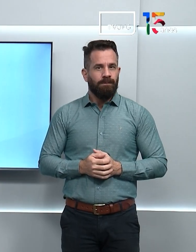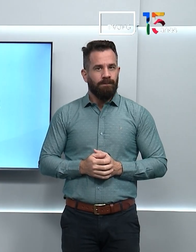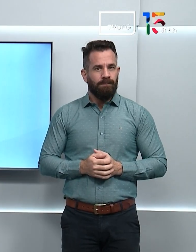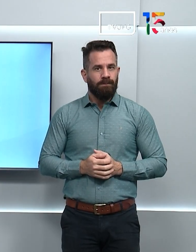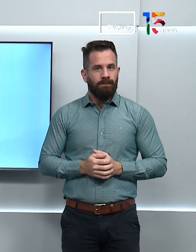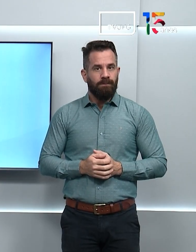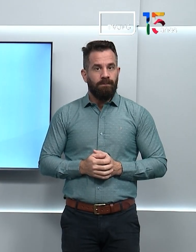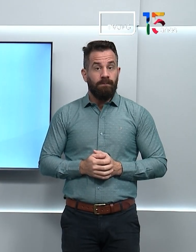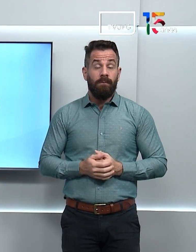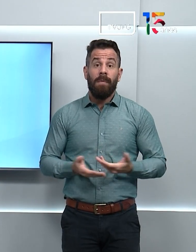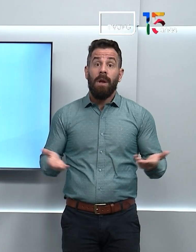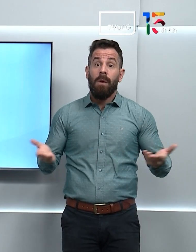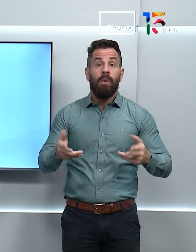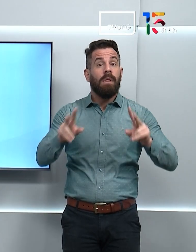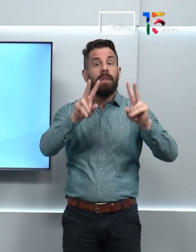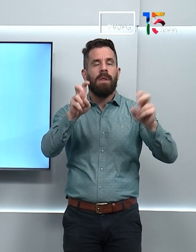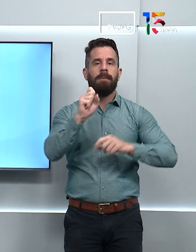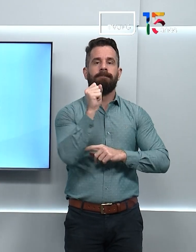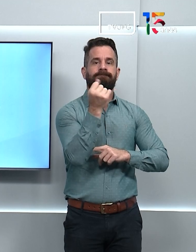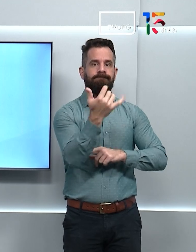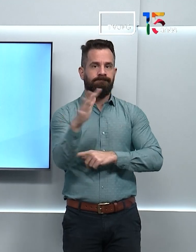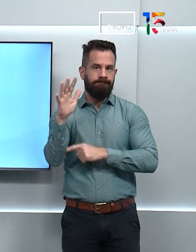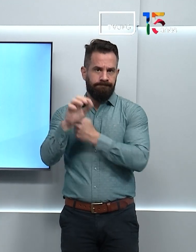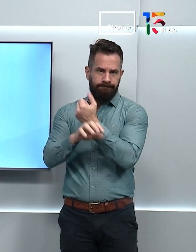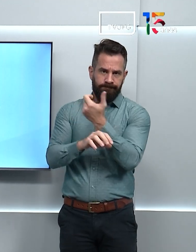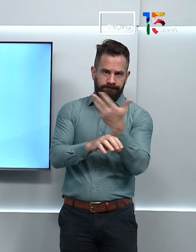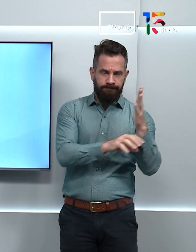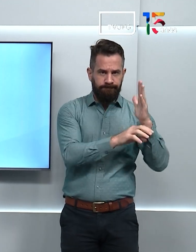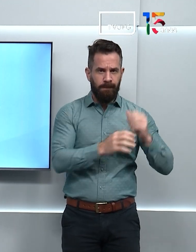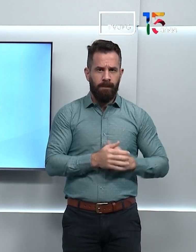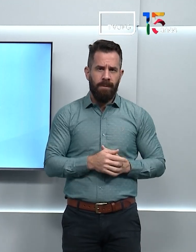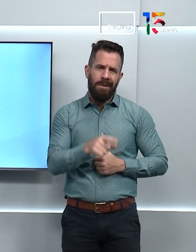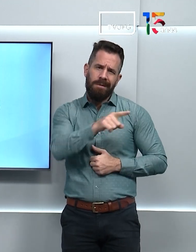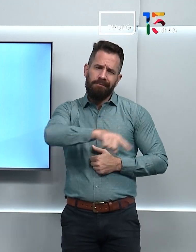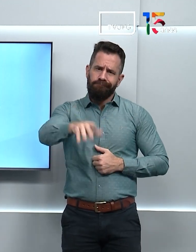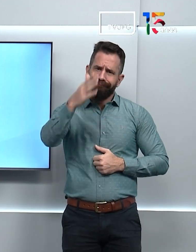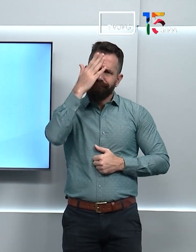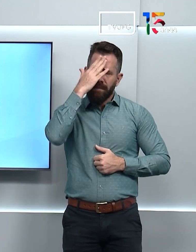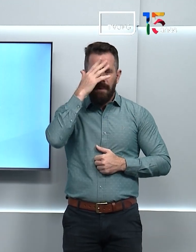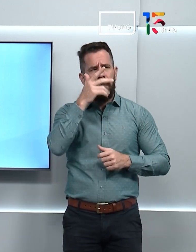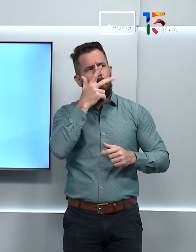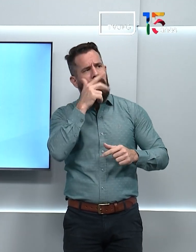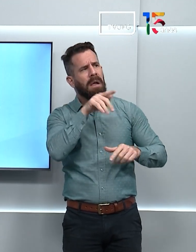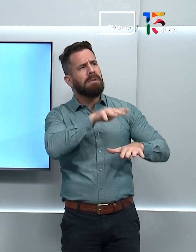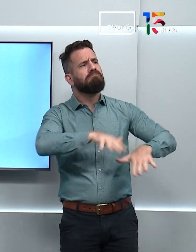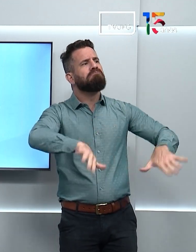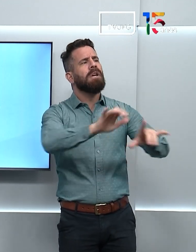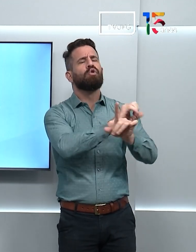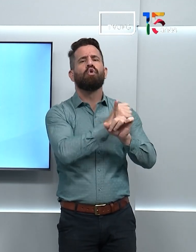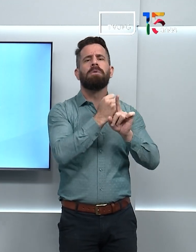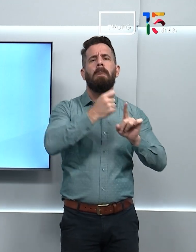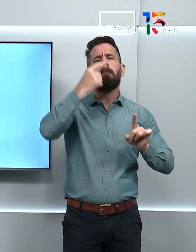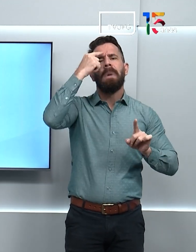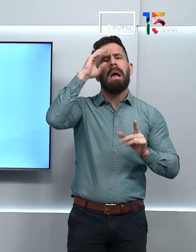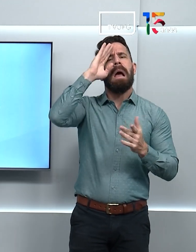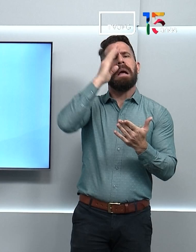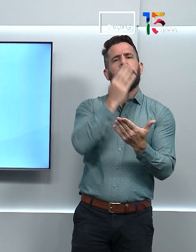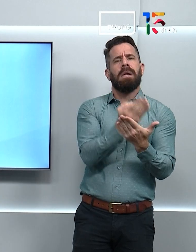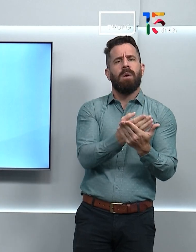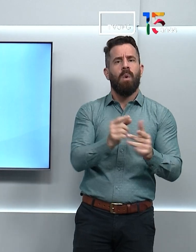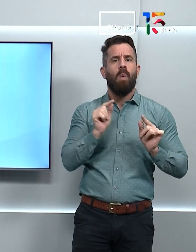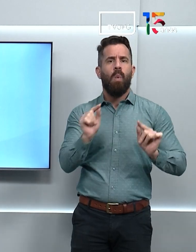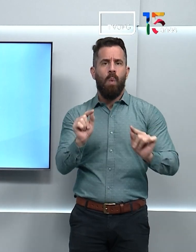Chegou a hora da gente falar sobre meio ambiente. Ao contrário do que o senso comum acredita, Os monitoramentos